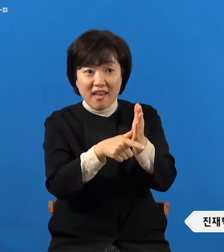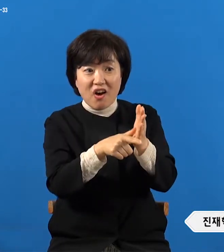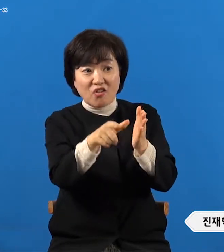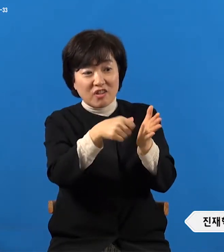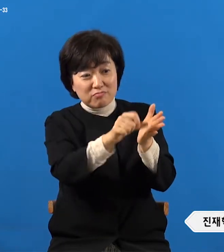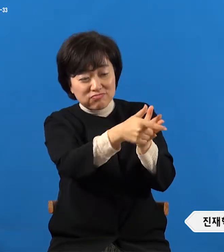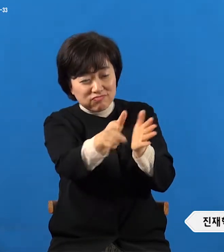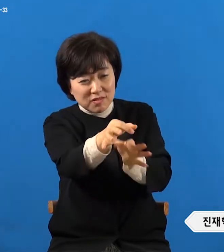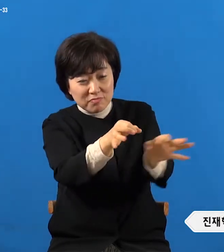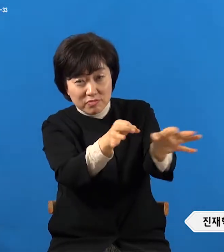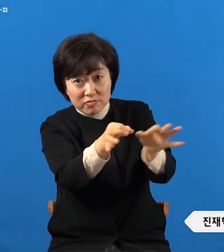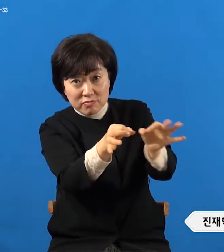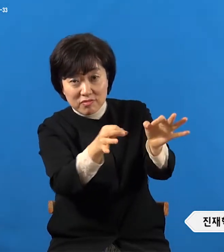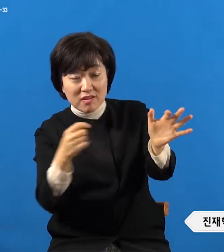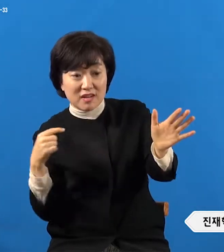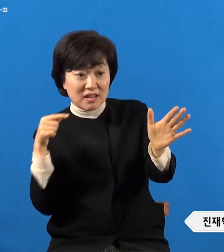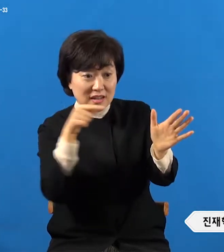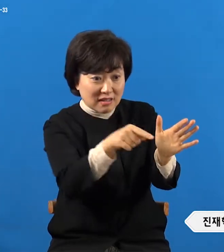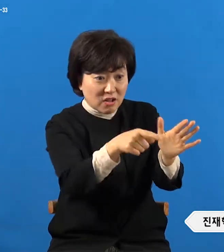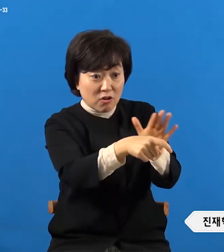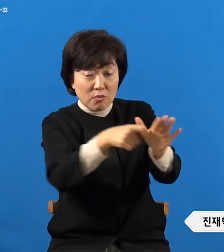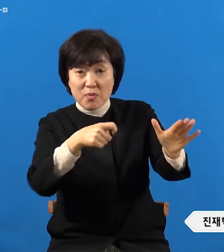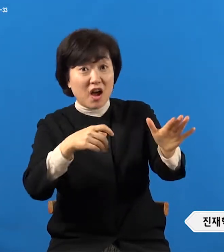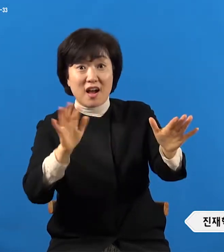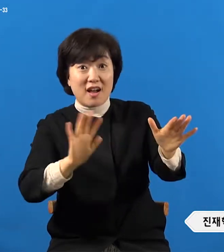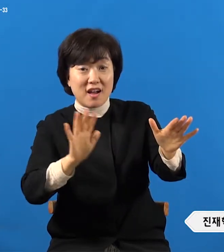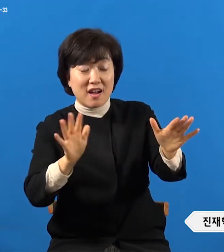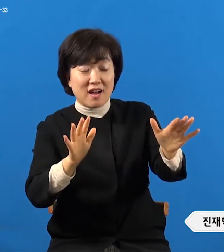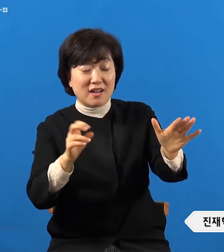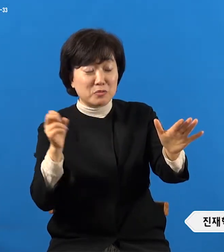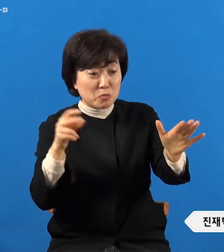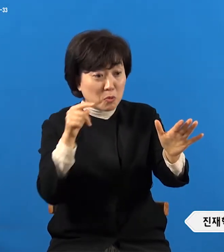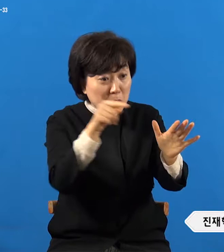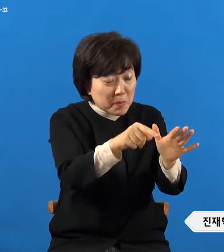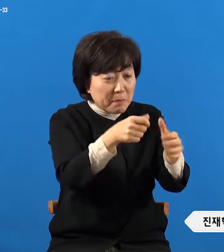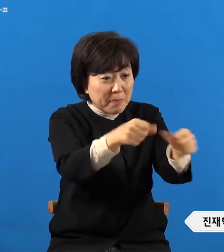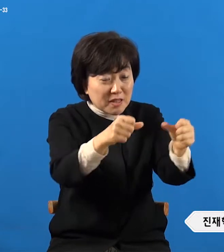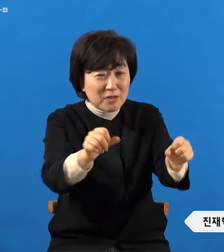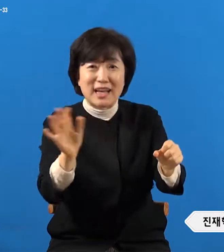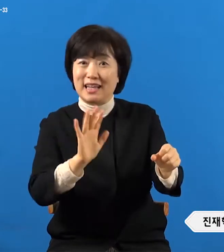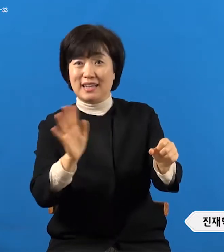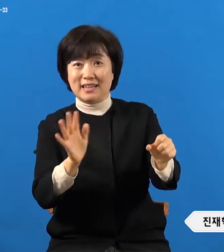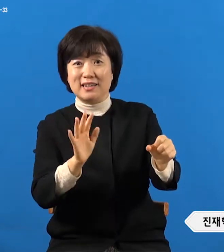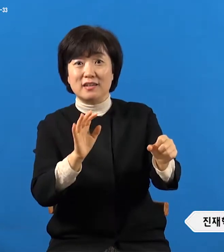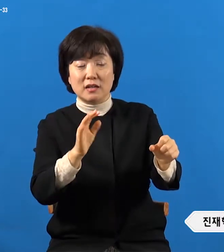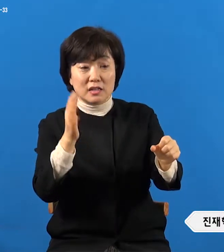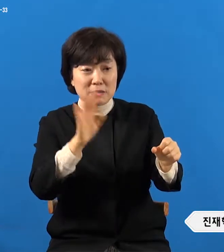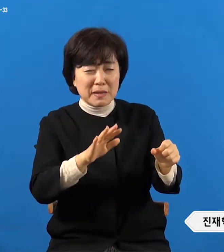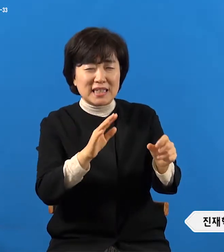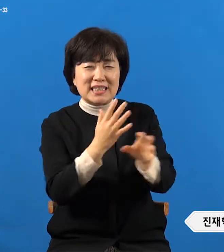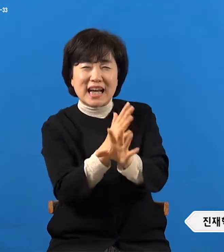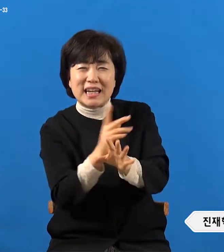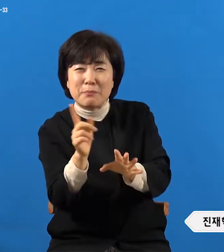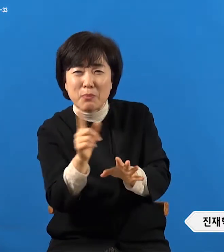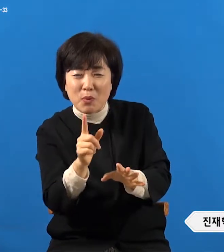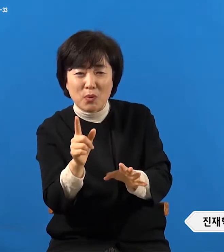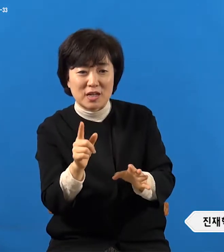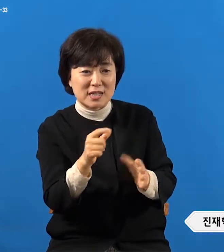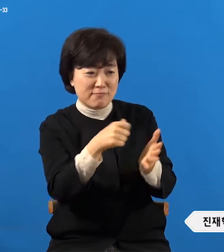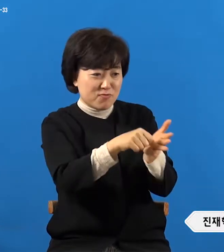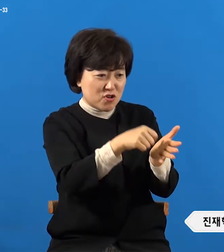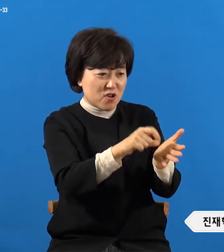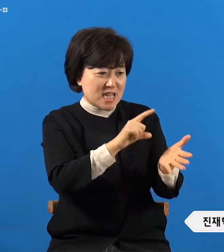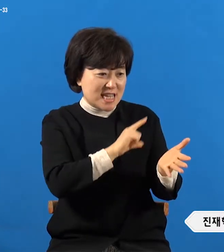훔치진 않았습니다. 파손하지도 않았지만 그들이 한 큰 장난은 물건에 붙여있는 모든